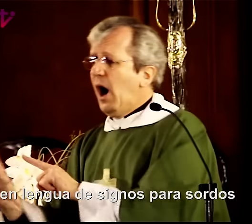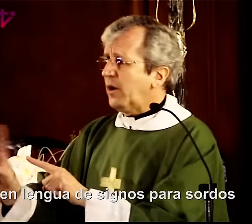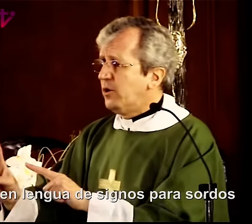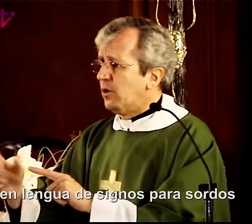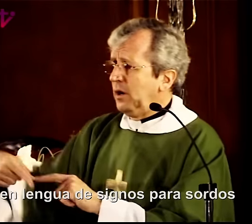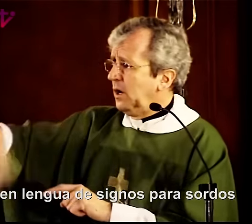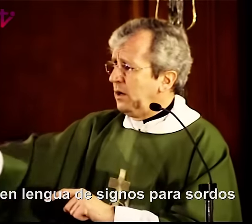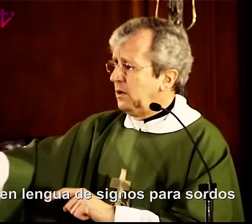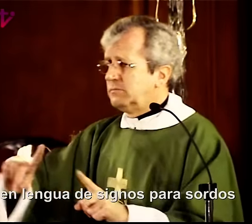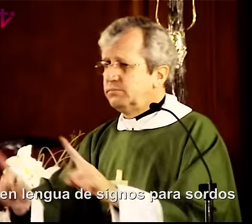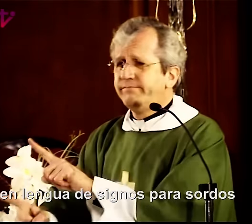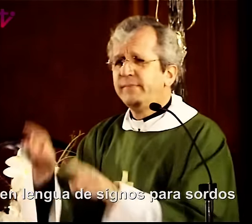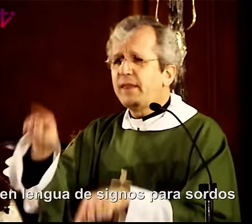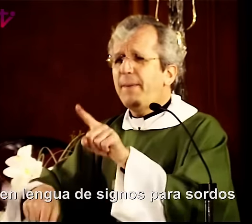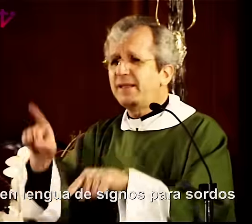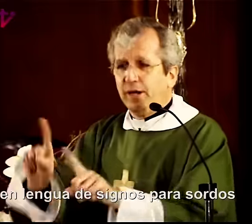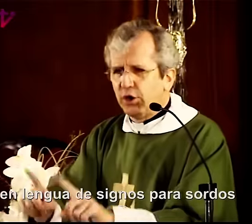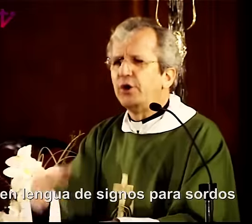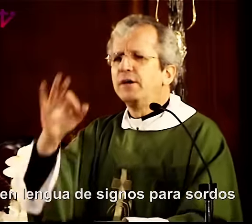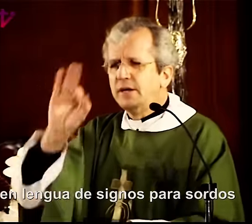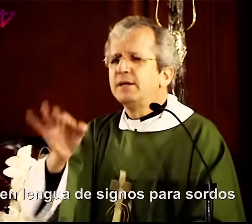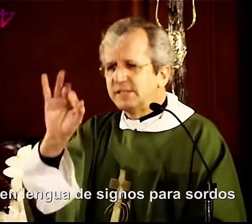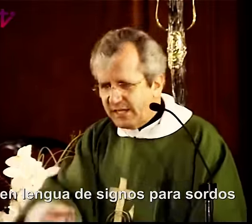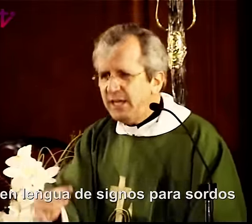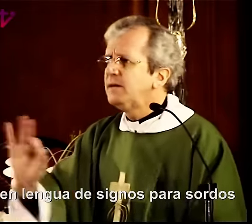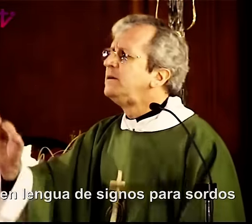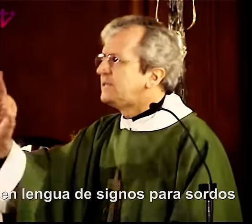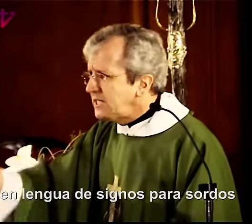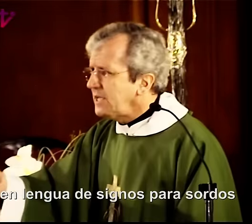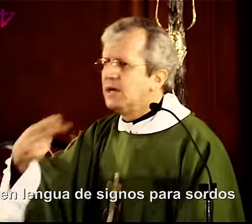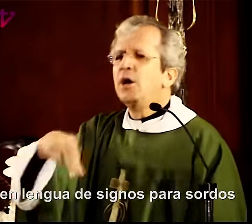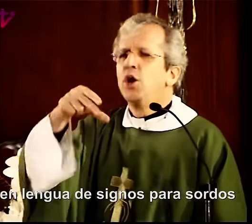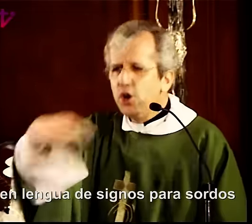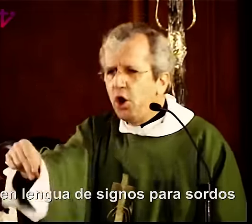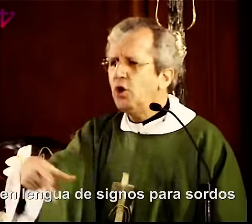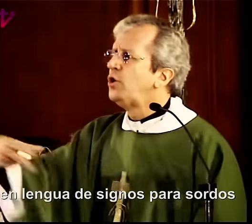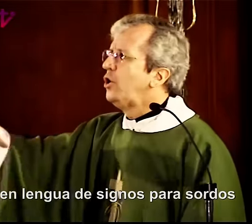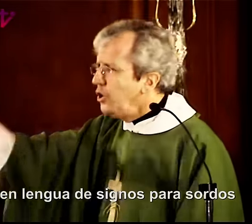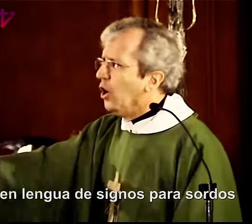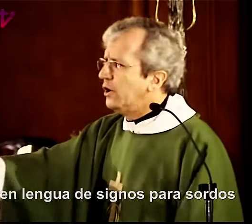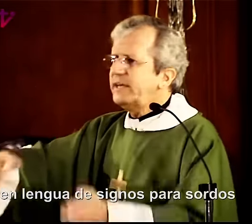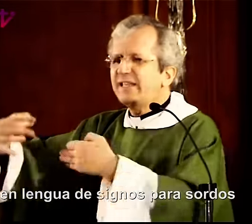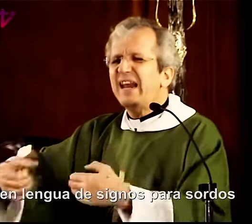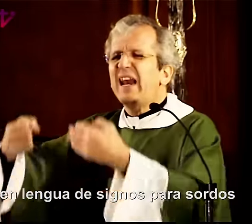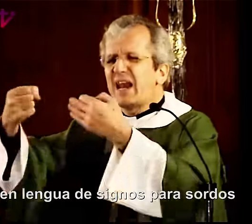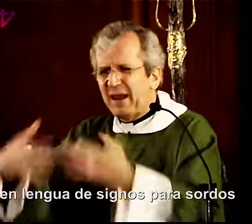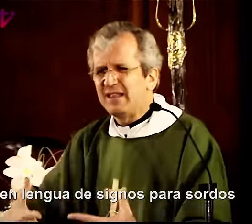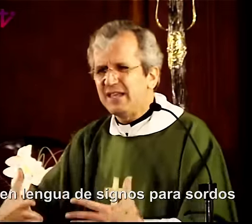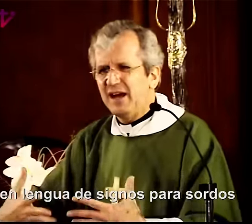no. Depende. No. Sí, sí. No, no. Y tener la valentía,